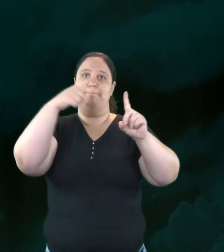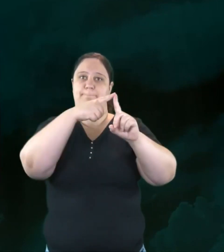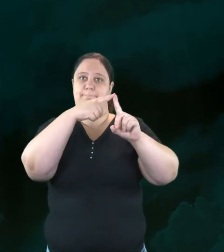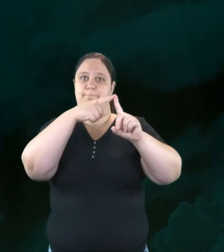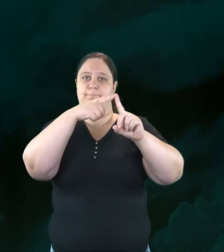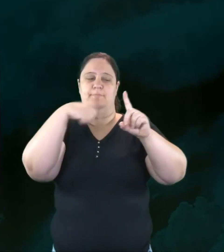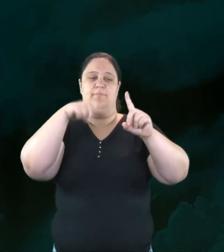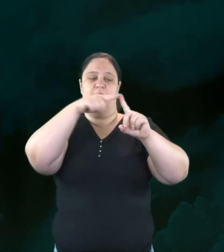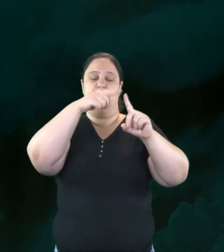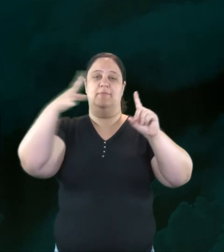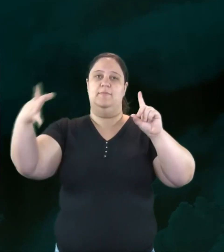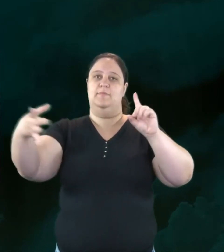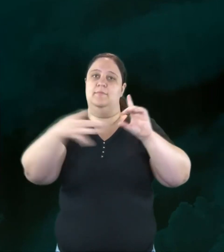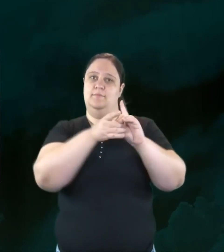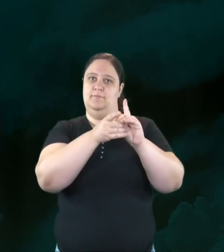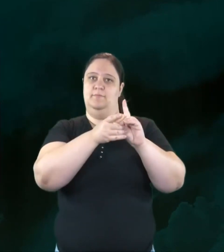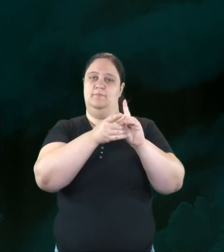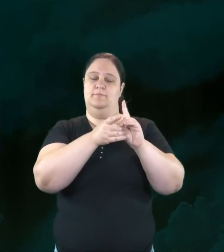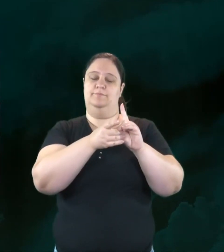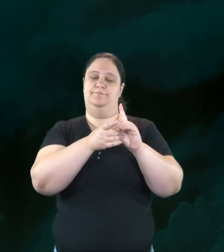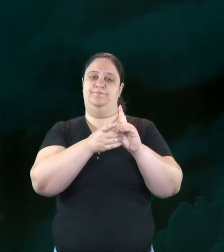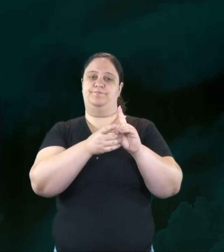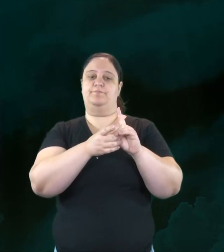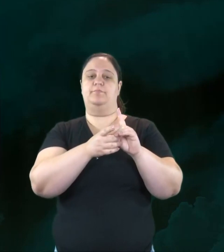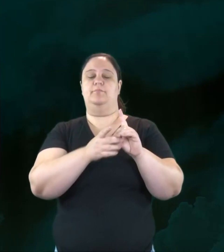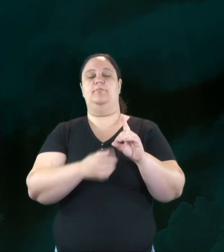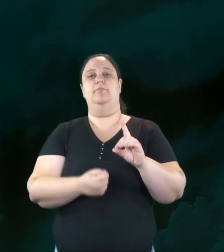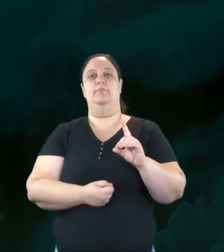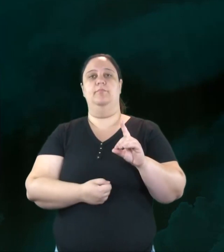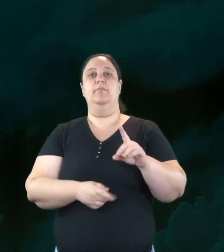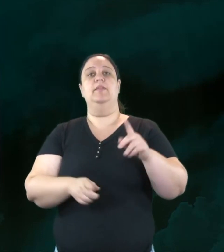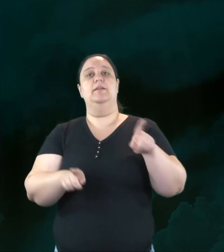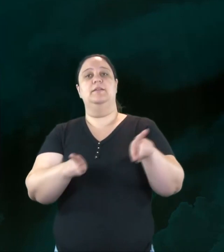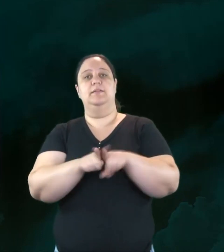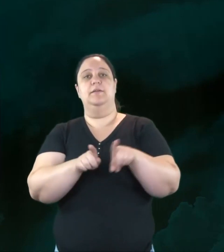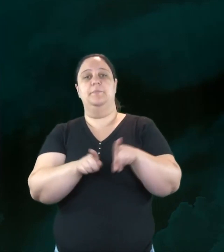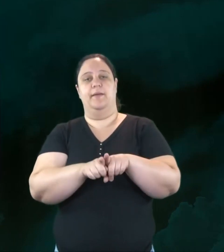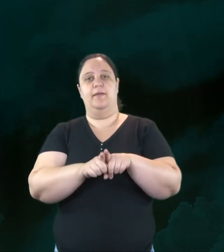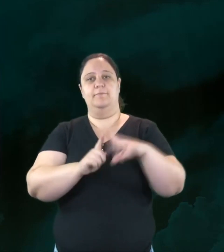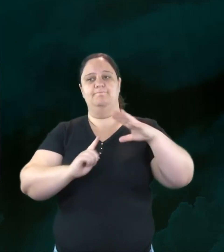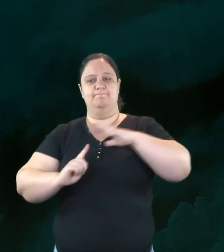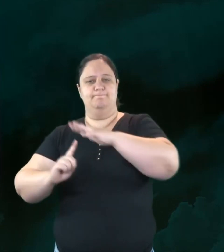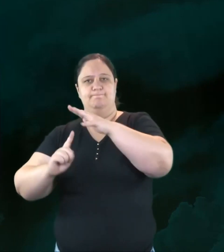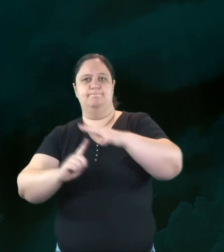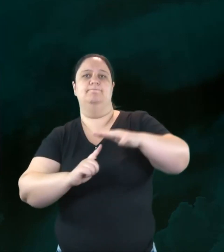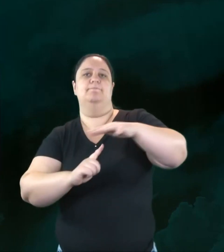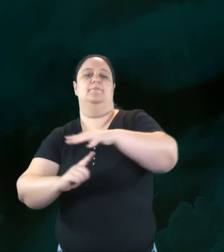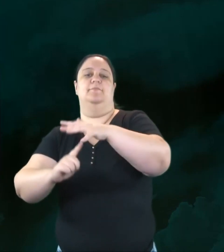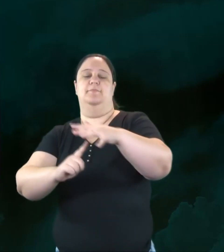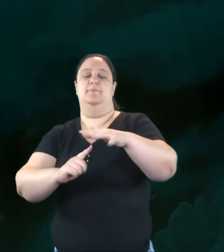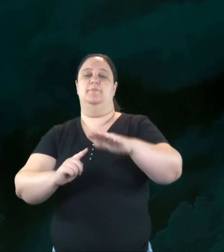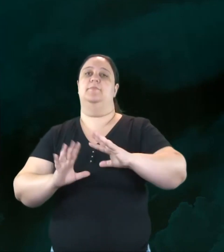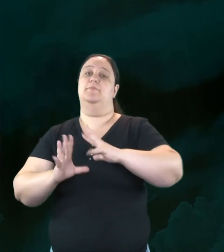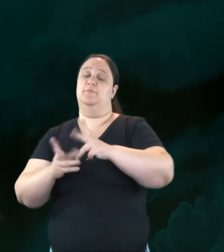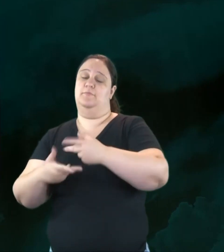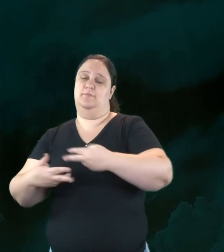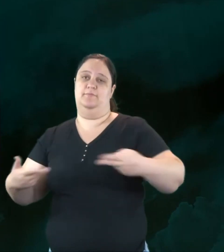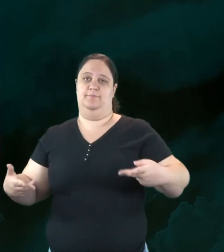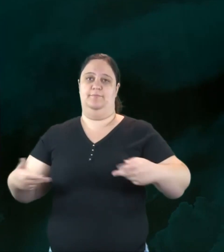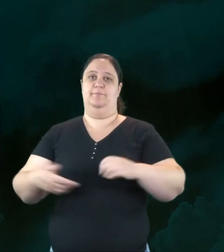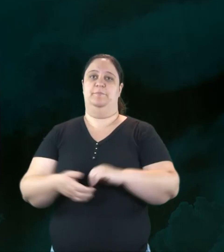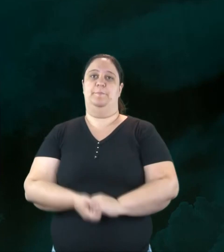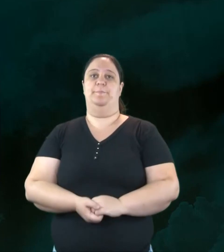e é o ponto de encabeçamento. Ele encabeçaria todas as coisas. Assim foram criadas todas as coisas nos céus e na